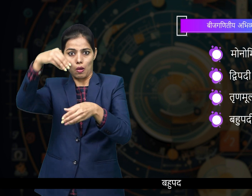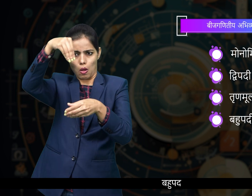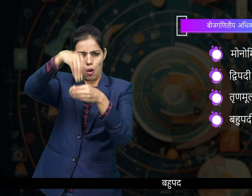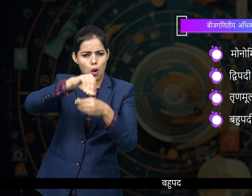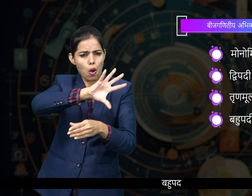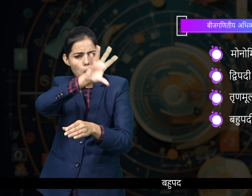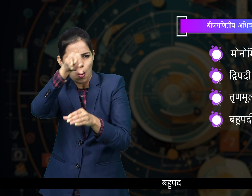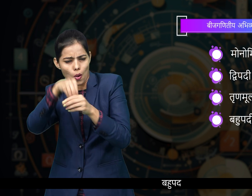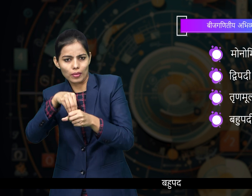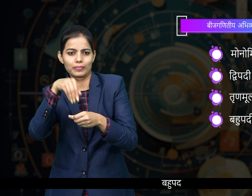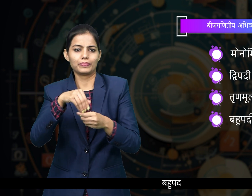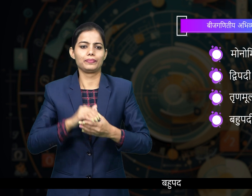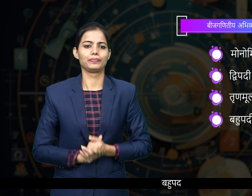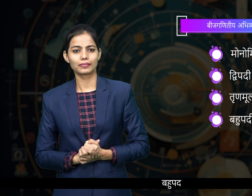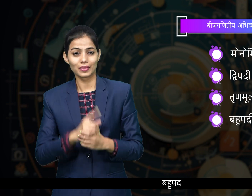बहुपद,